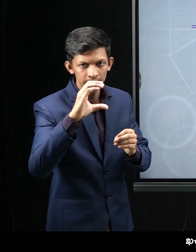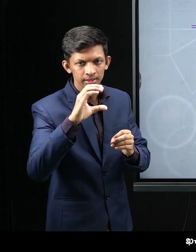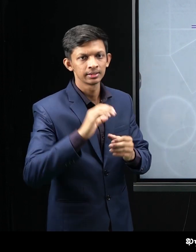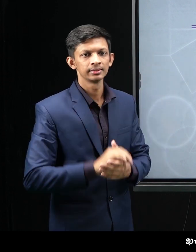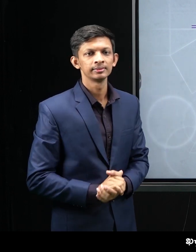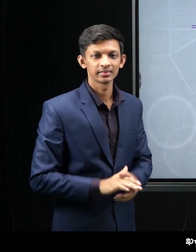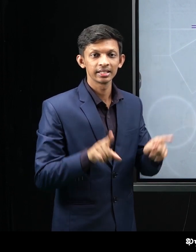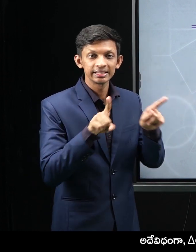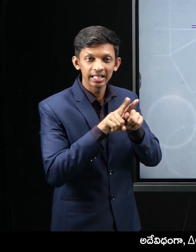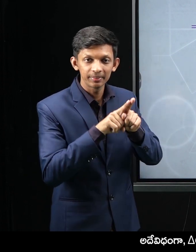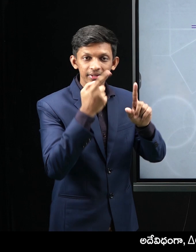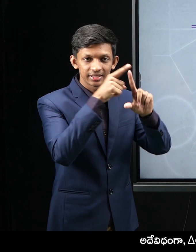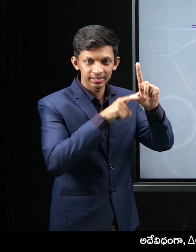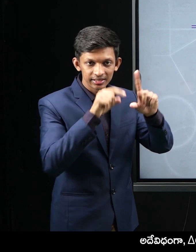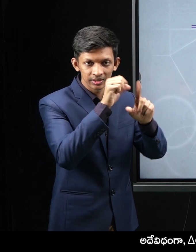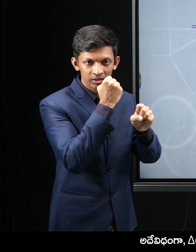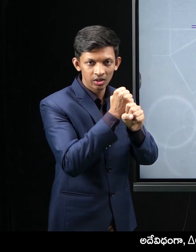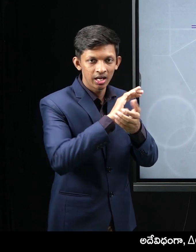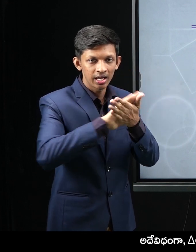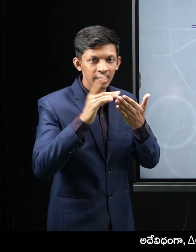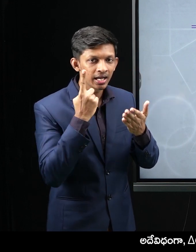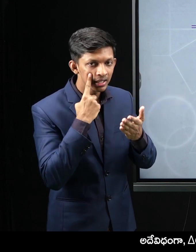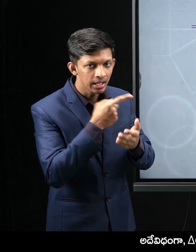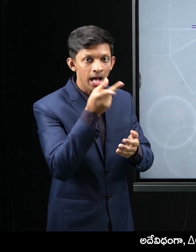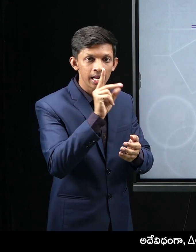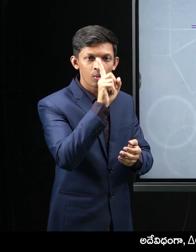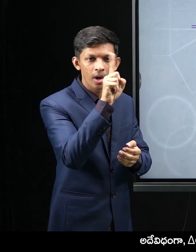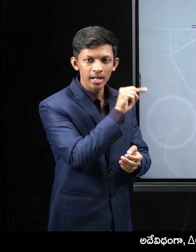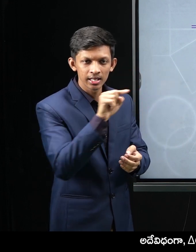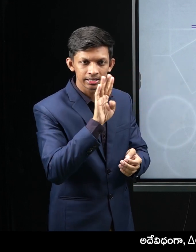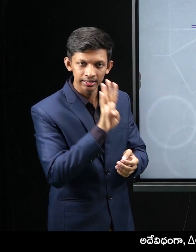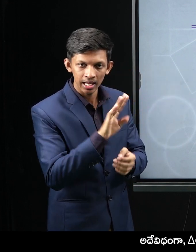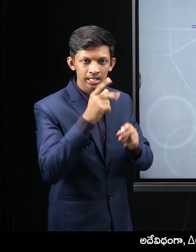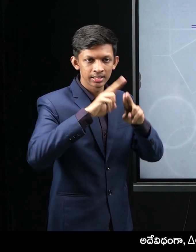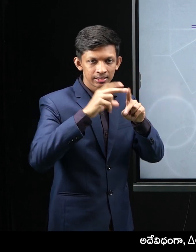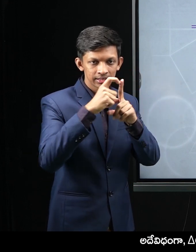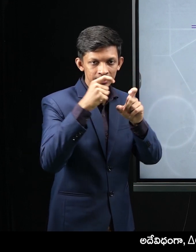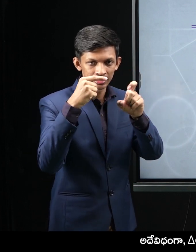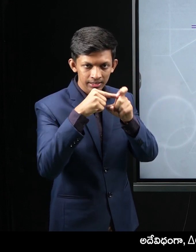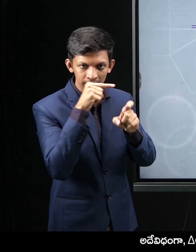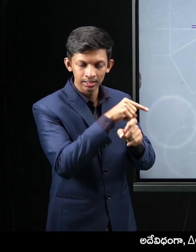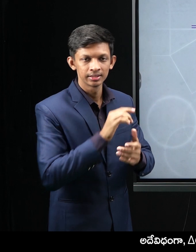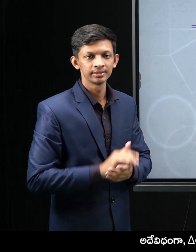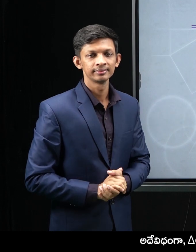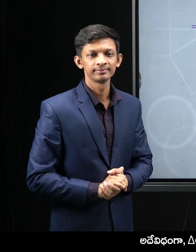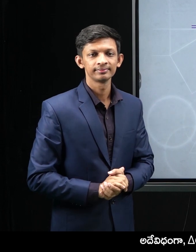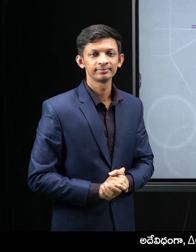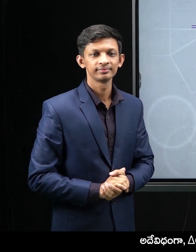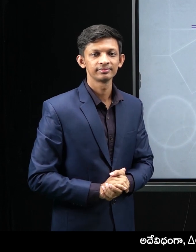వంతు. అదేవిధంగా ట్రయాంగిల్ జీహెచ్ఐ కూడా ట్రయాంగిల్ ఎఫ్డిఈలో 4వ వంతు